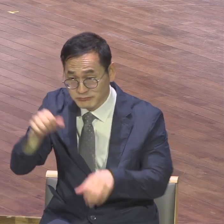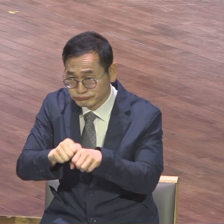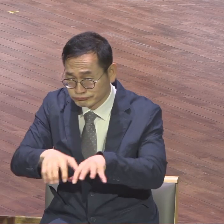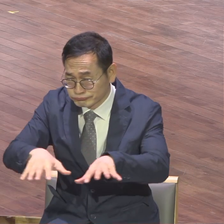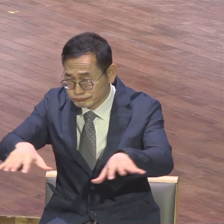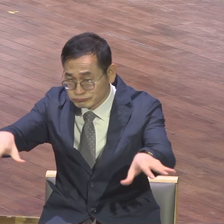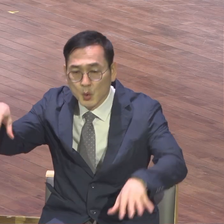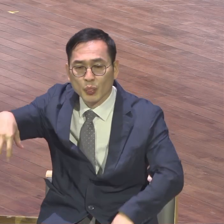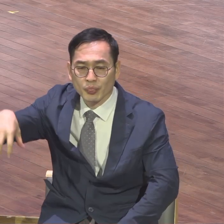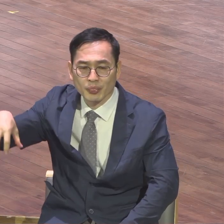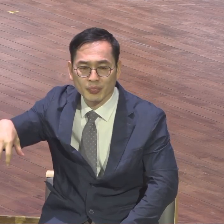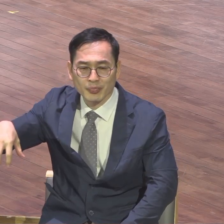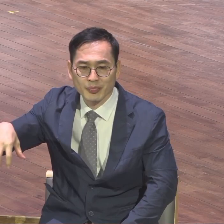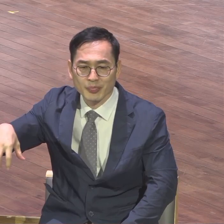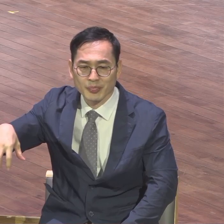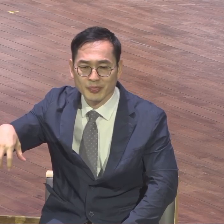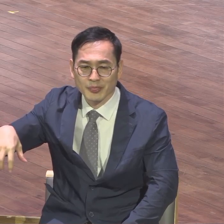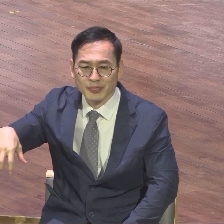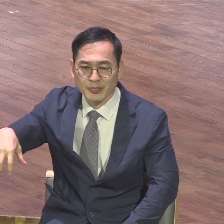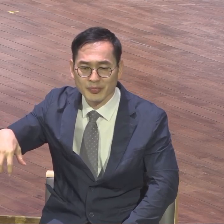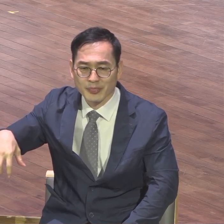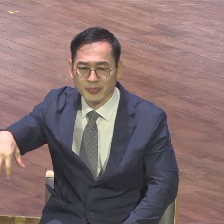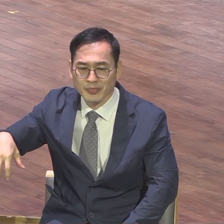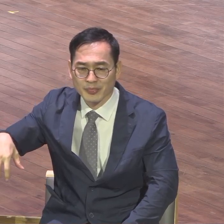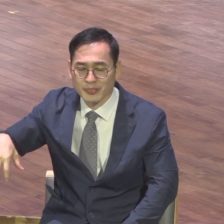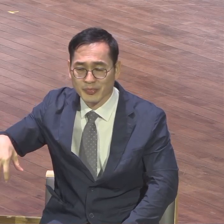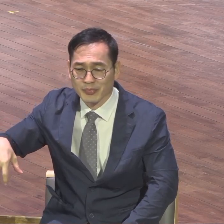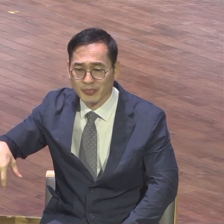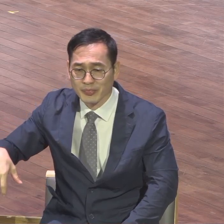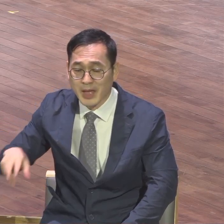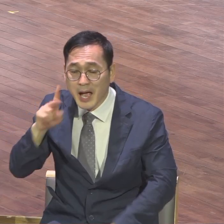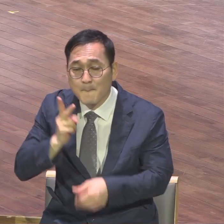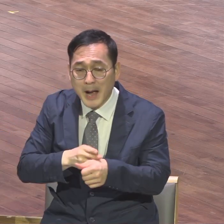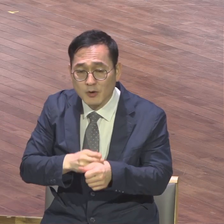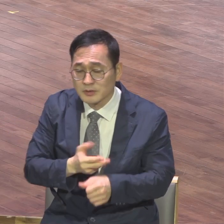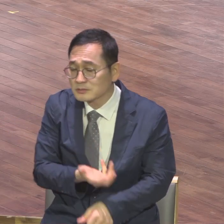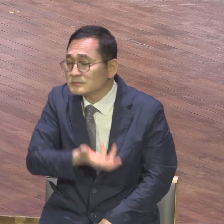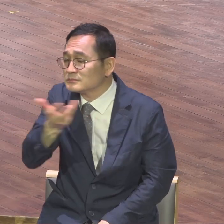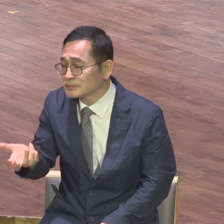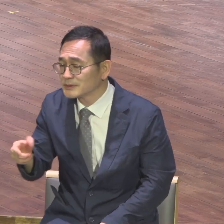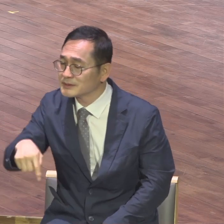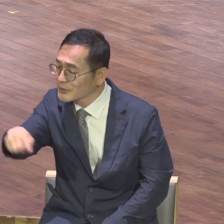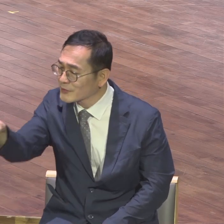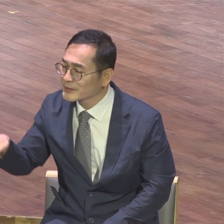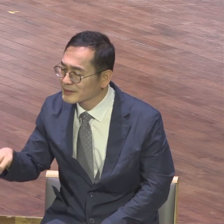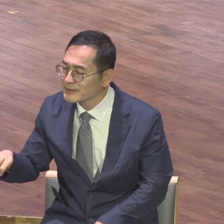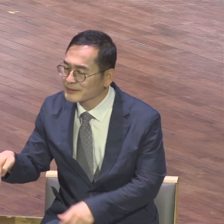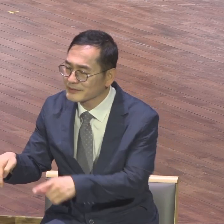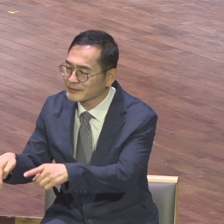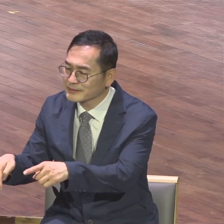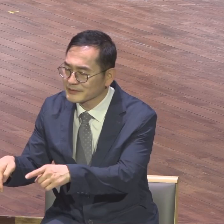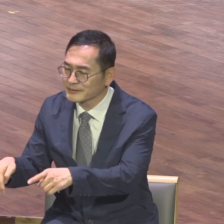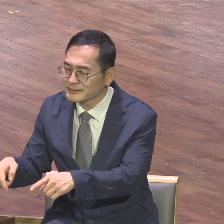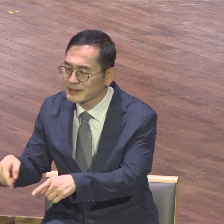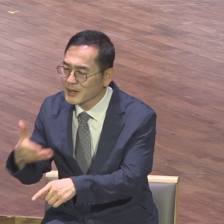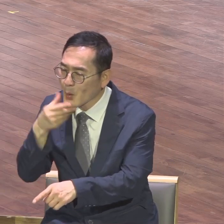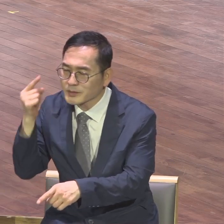유명했죠. 이 바울은 아덴을 가면서 어떤 의미로 많은 기대를 했습니다.